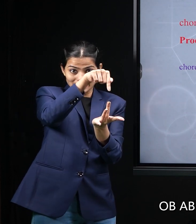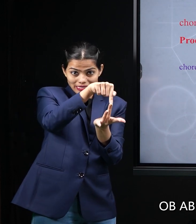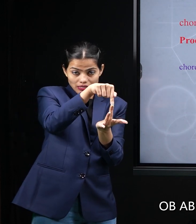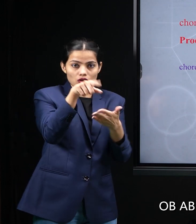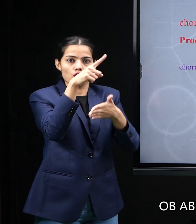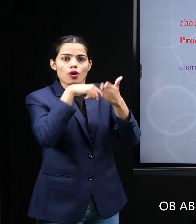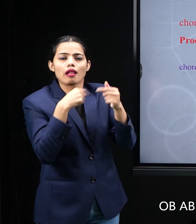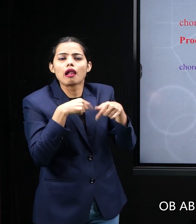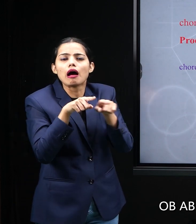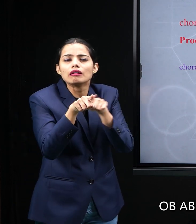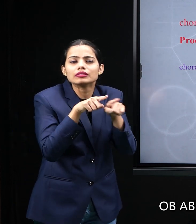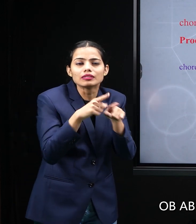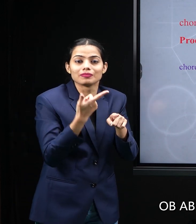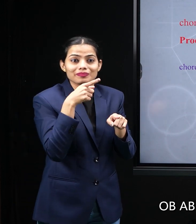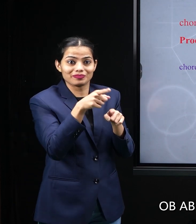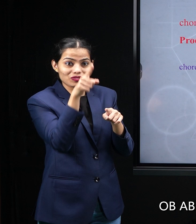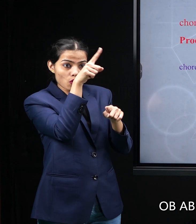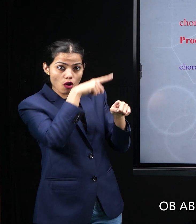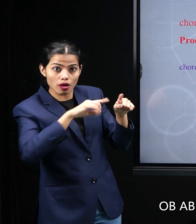OBAB తీగకు లంబంగా ఉంటుంది.